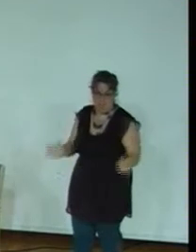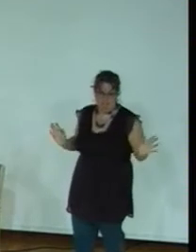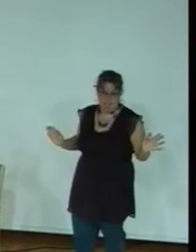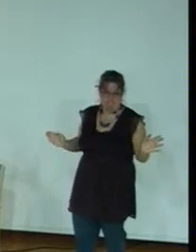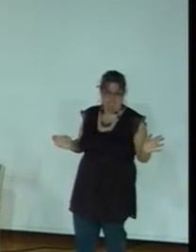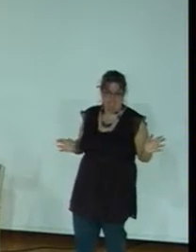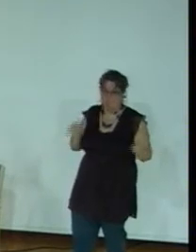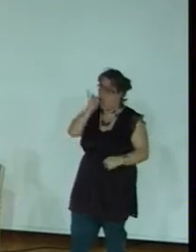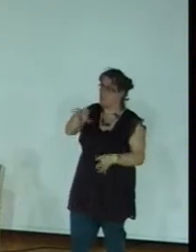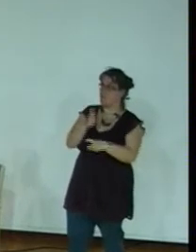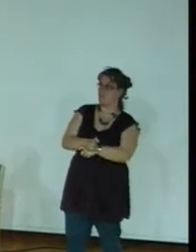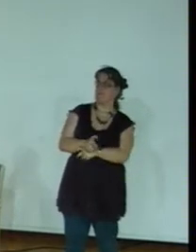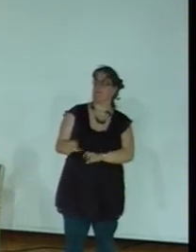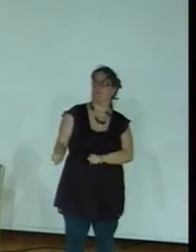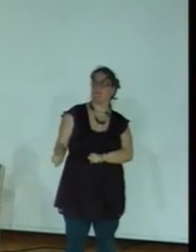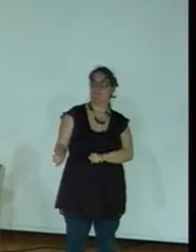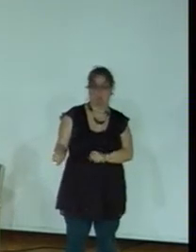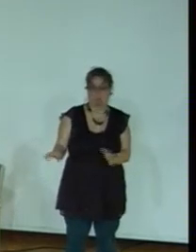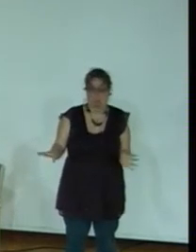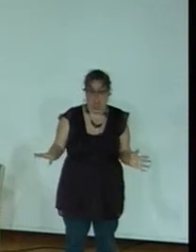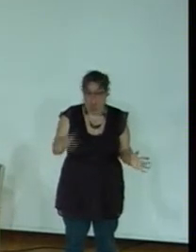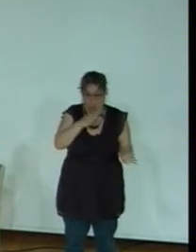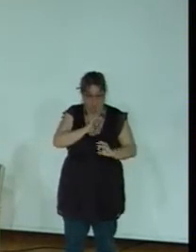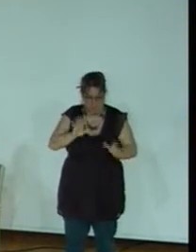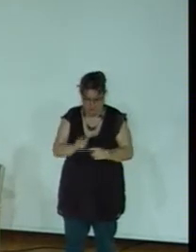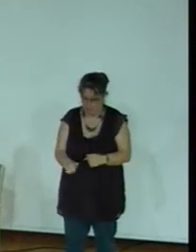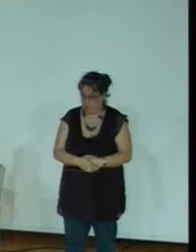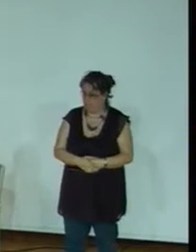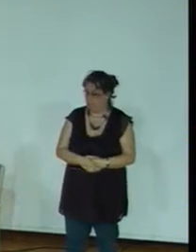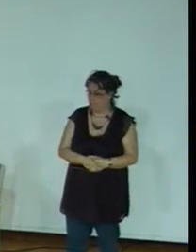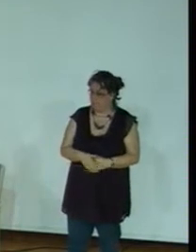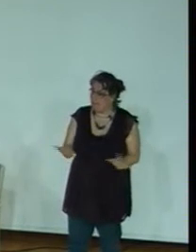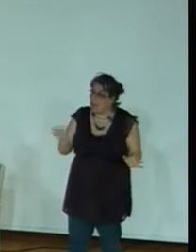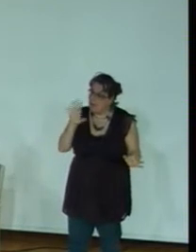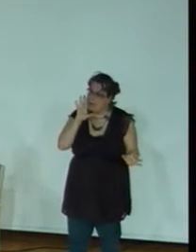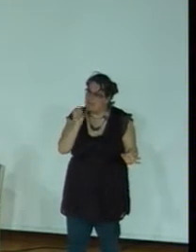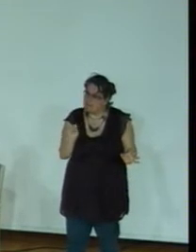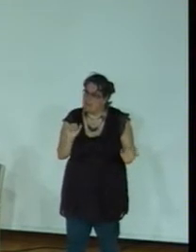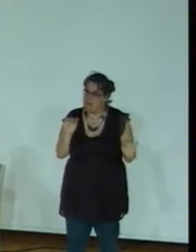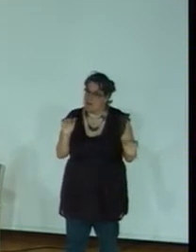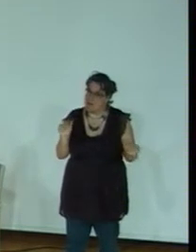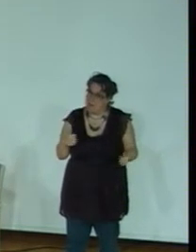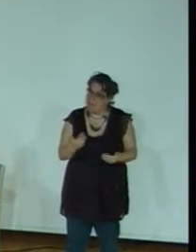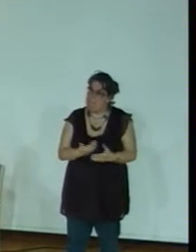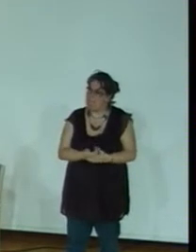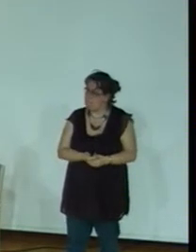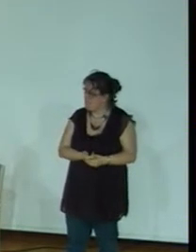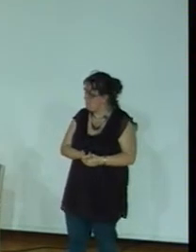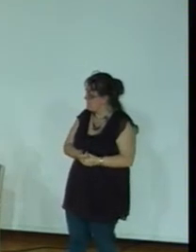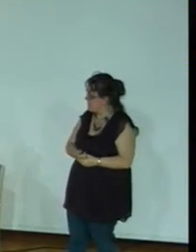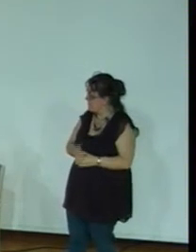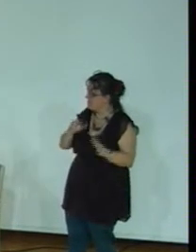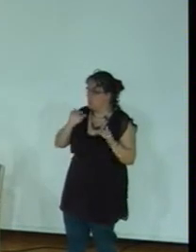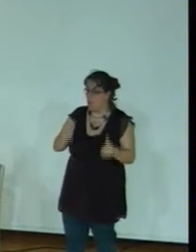c'est quand même une réalité. Ils éprouvent, d'après ce que j'ai entendu, des difficultés quand même. C'est vrai que le